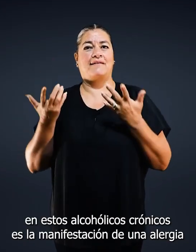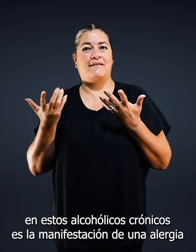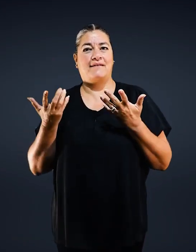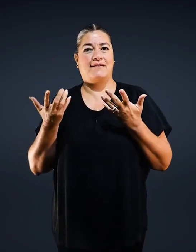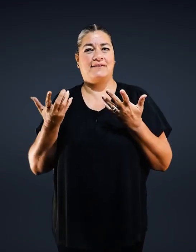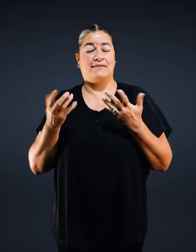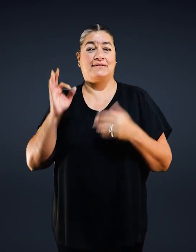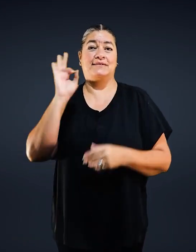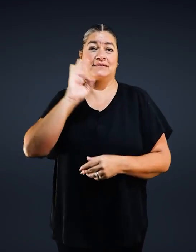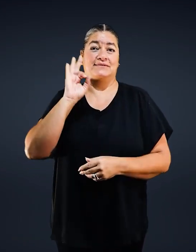alergia.